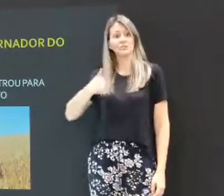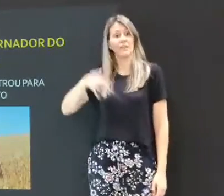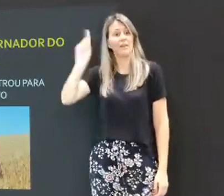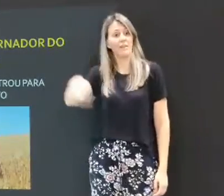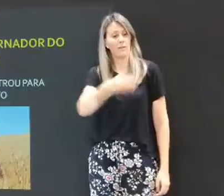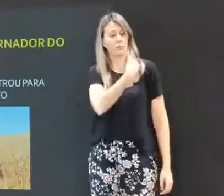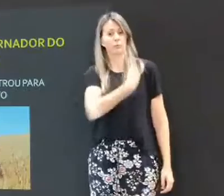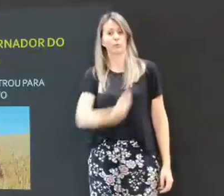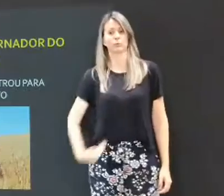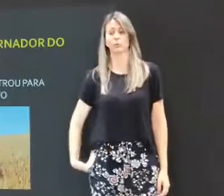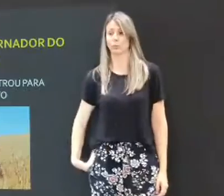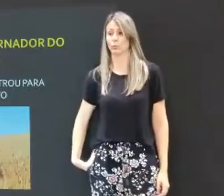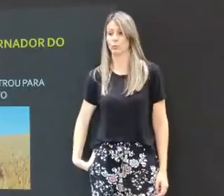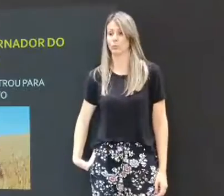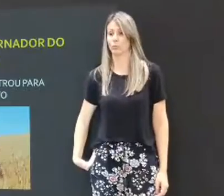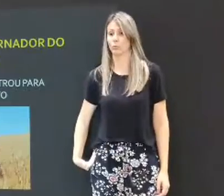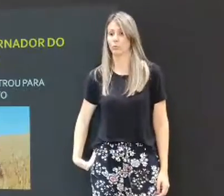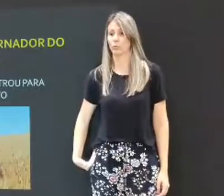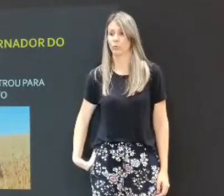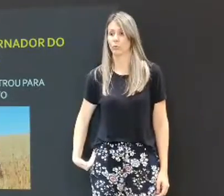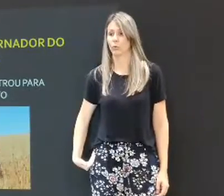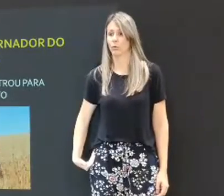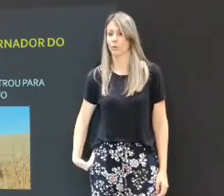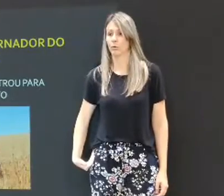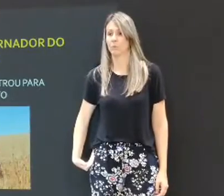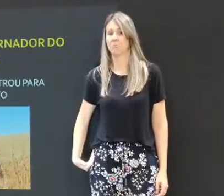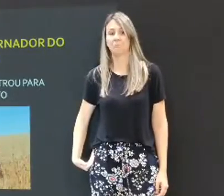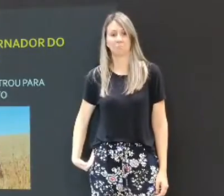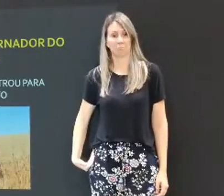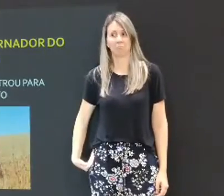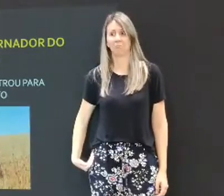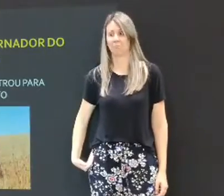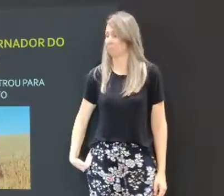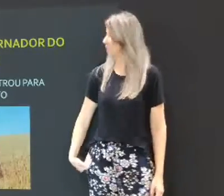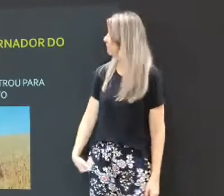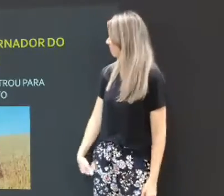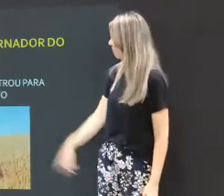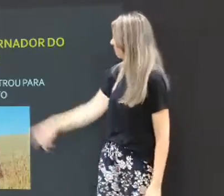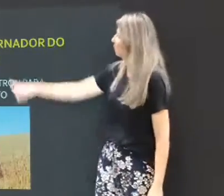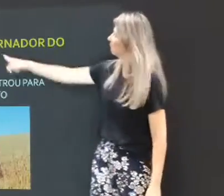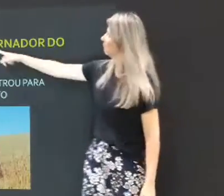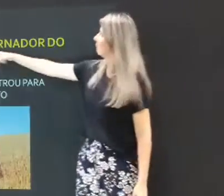Sim, José passou a ser governador do Egito.